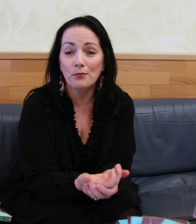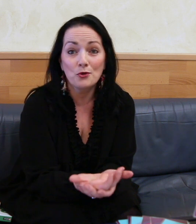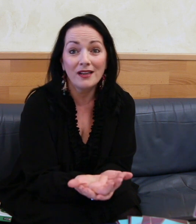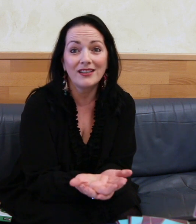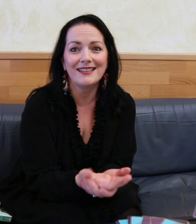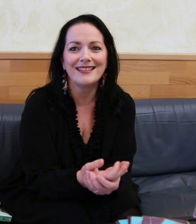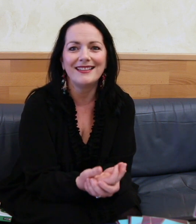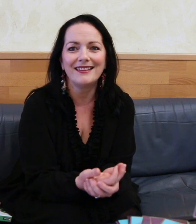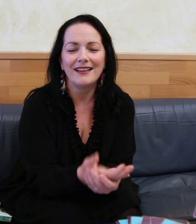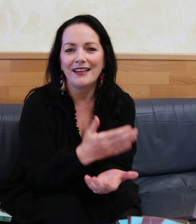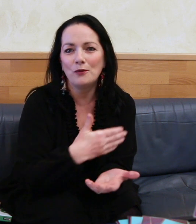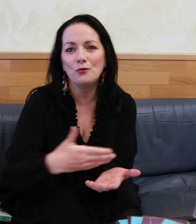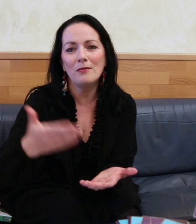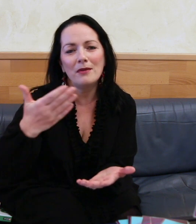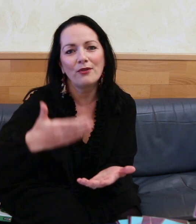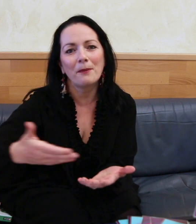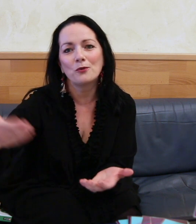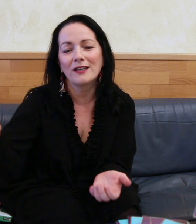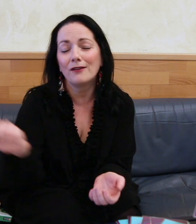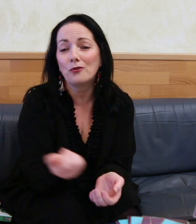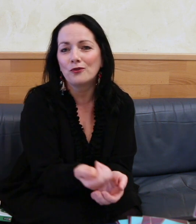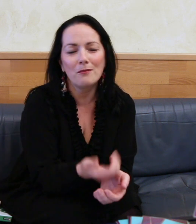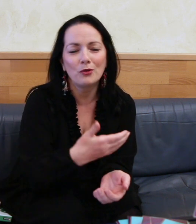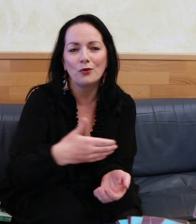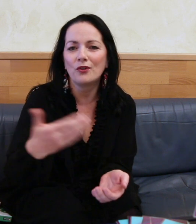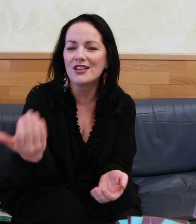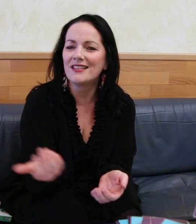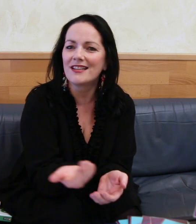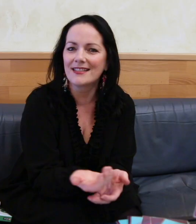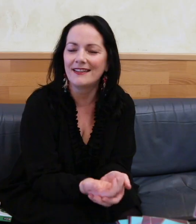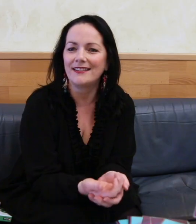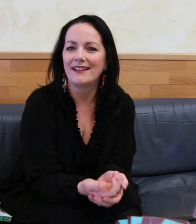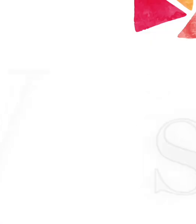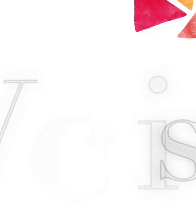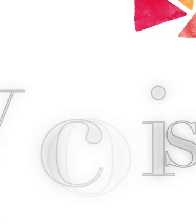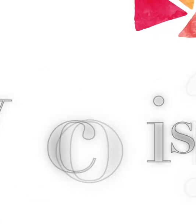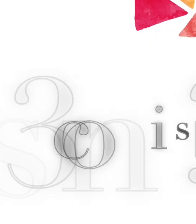peut jouer avec les signes et du coup même les faire perdurer longtemps, même quand le langage est déjà installé.